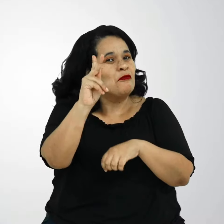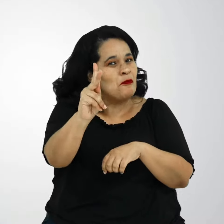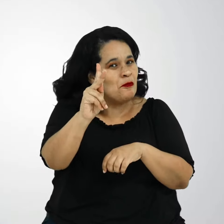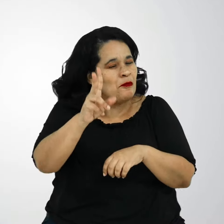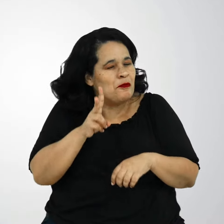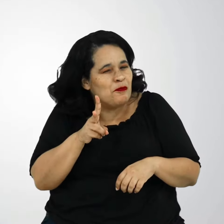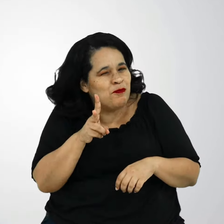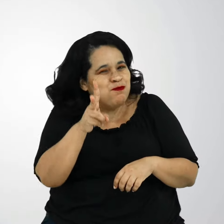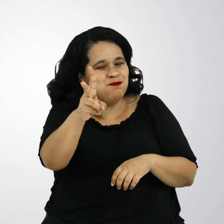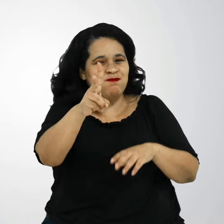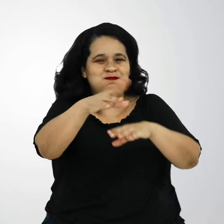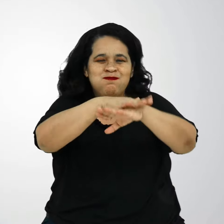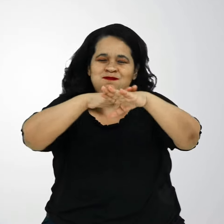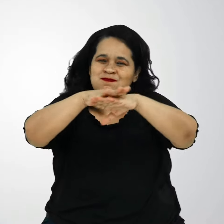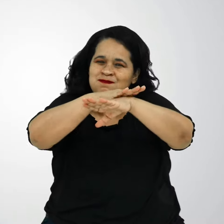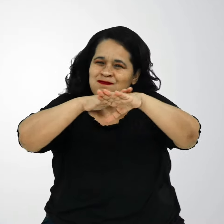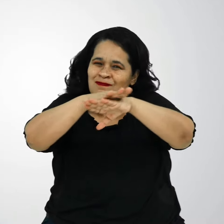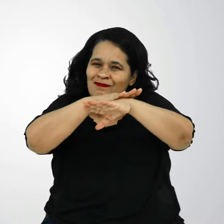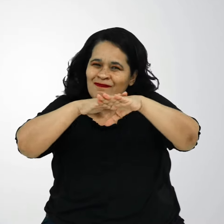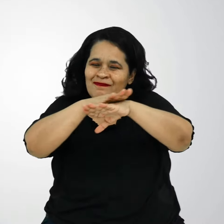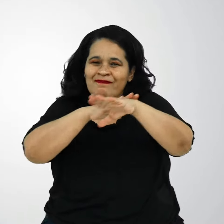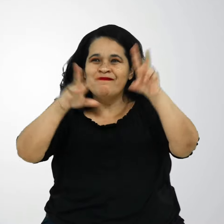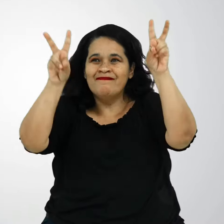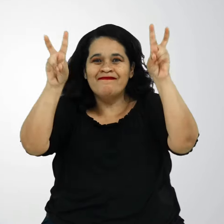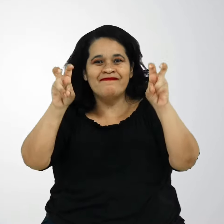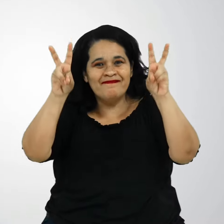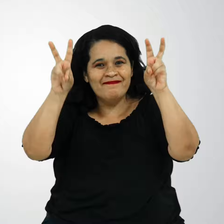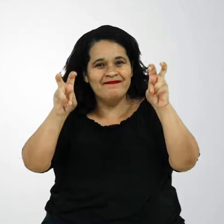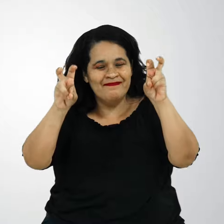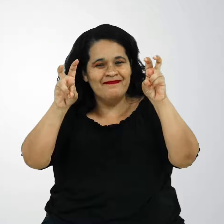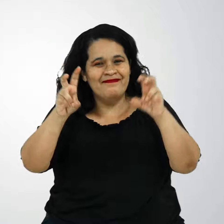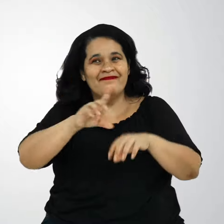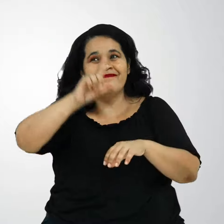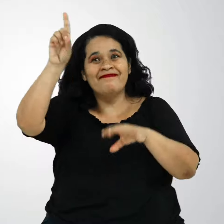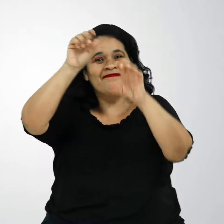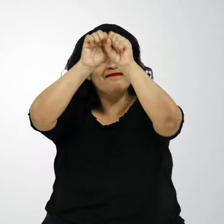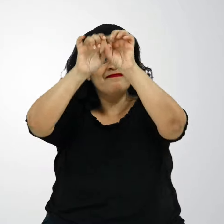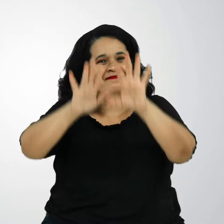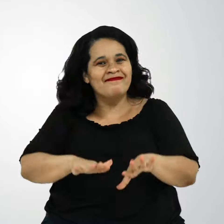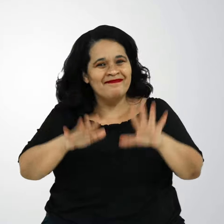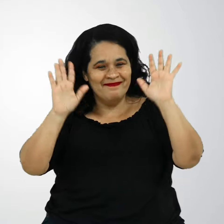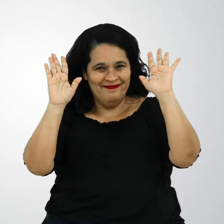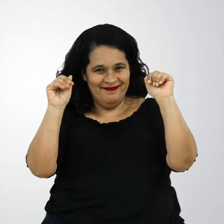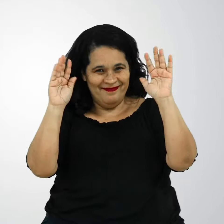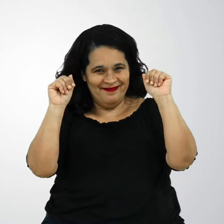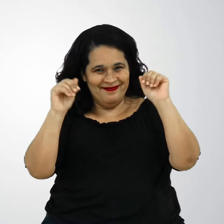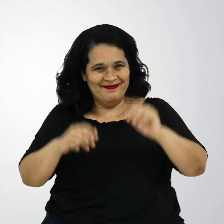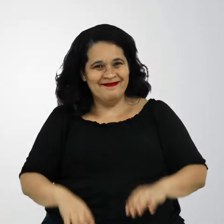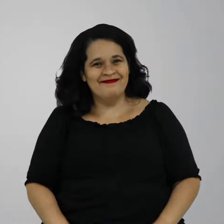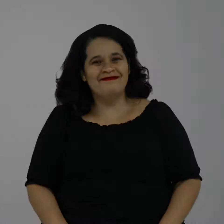continuar conversando sobre esse tema importante da Palavra de Deus. Que Deus abençoe e até lá.